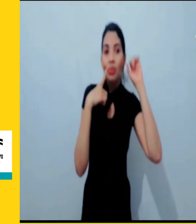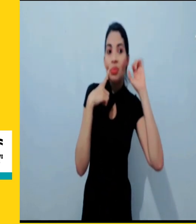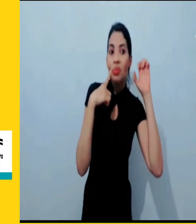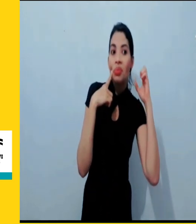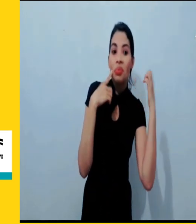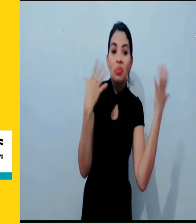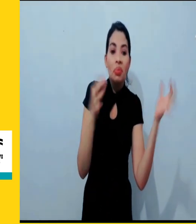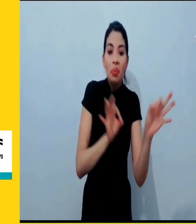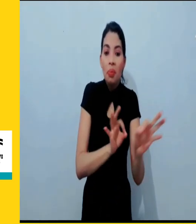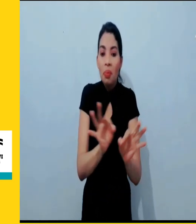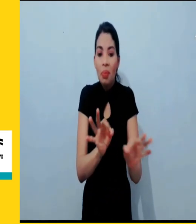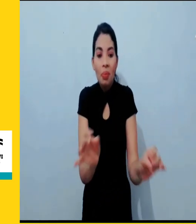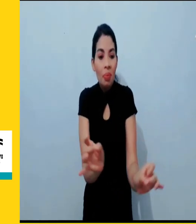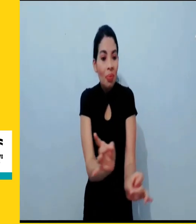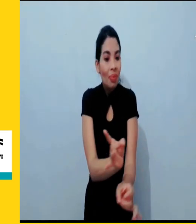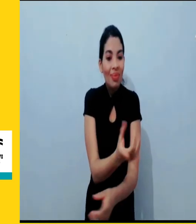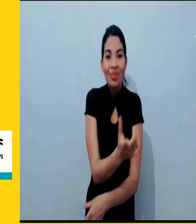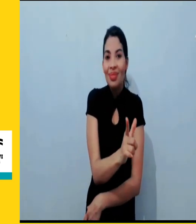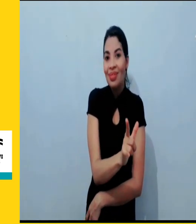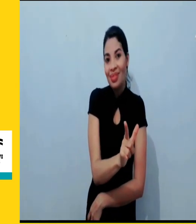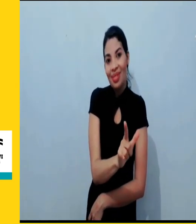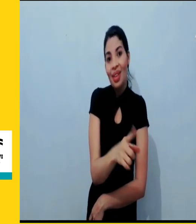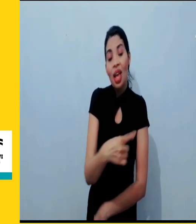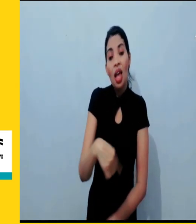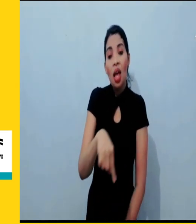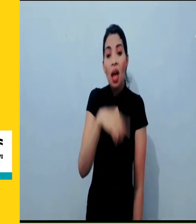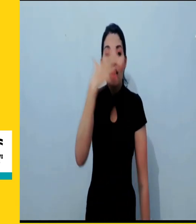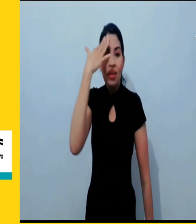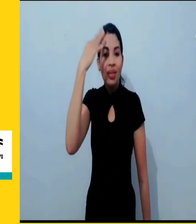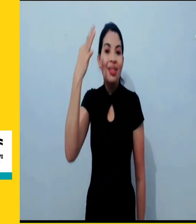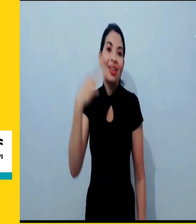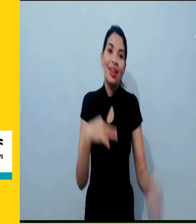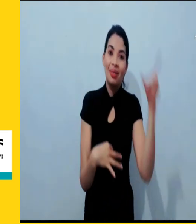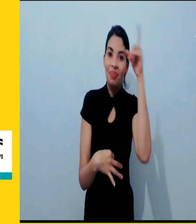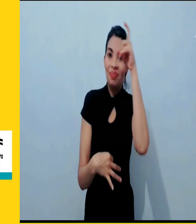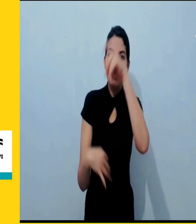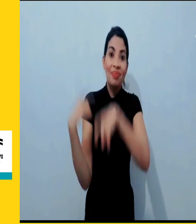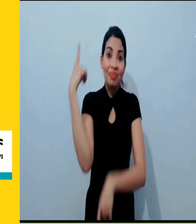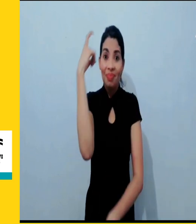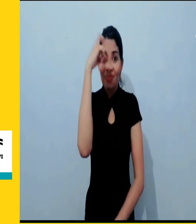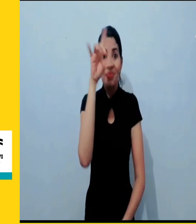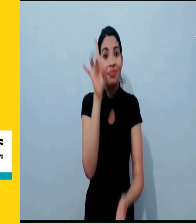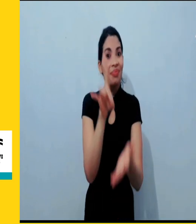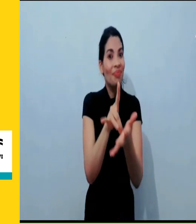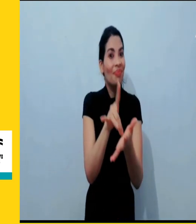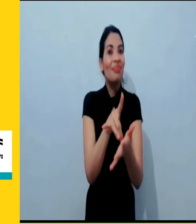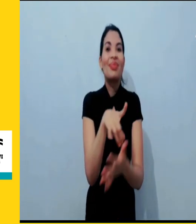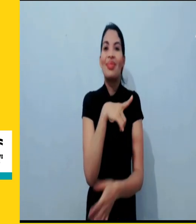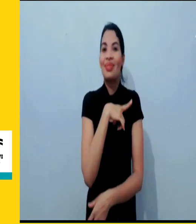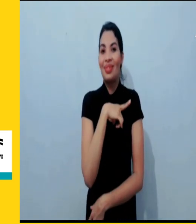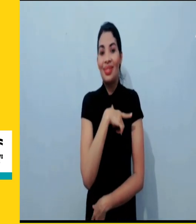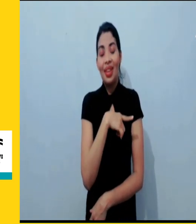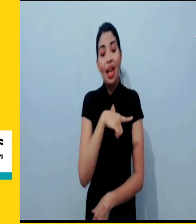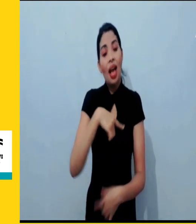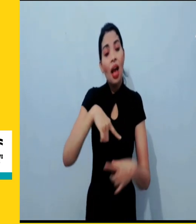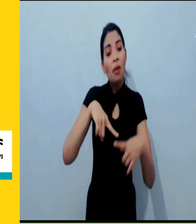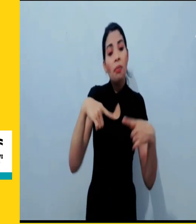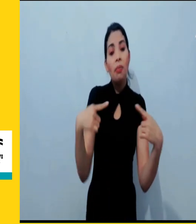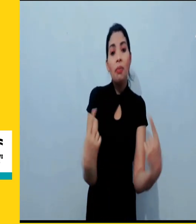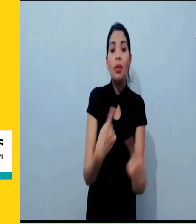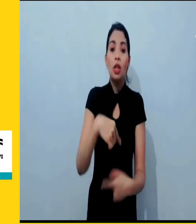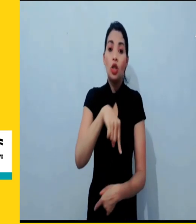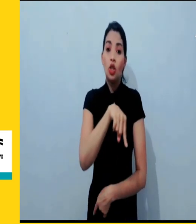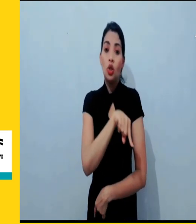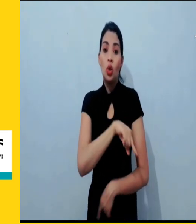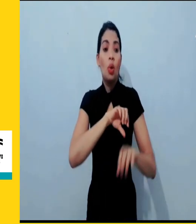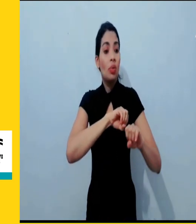para ouvintes. Dessa forma, sabe-se que dificuldade sempre haverá. Cabe a nós,